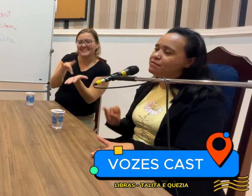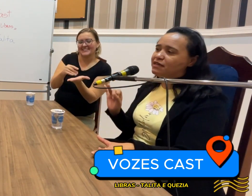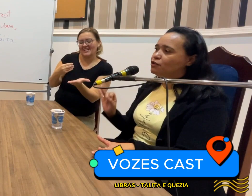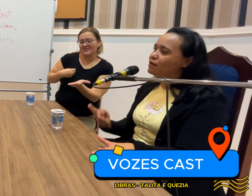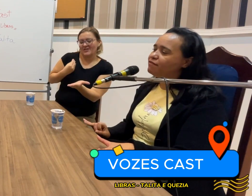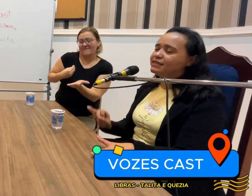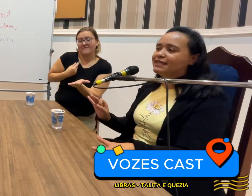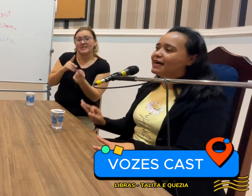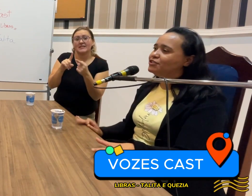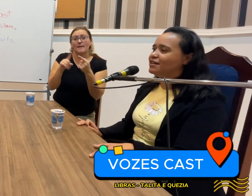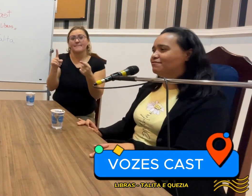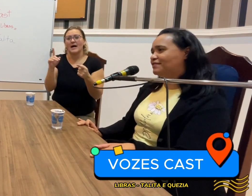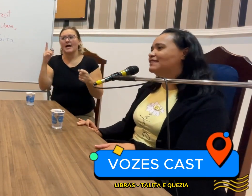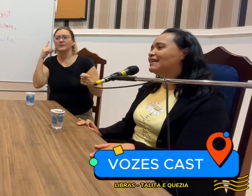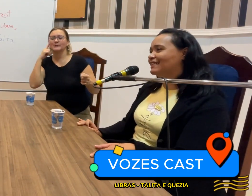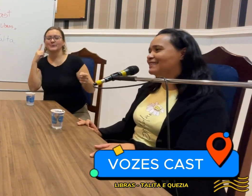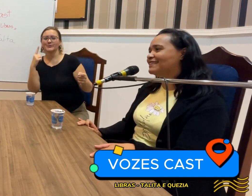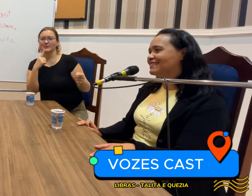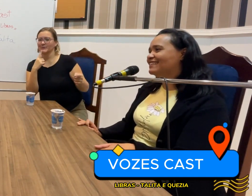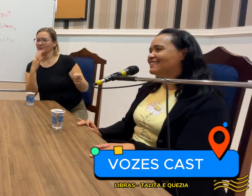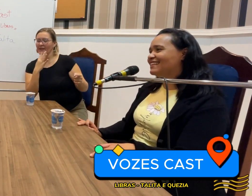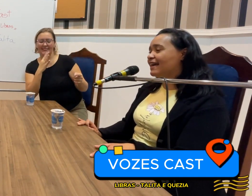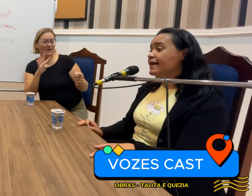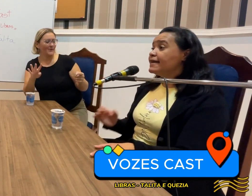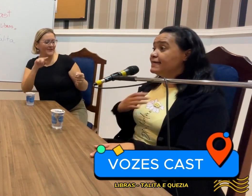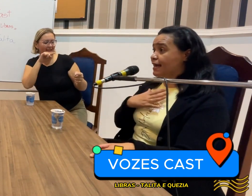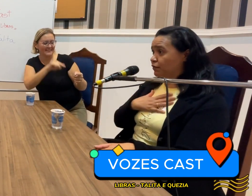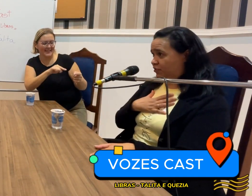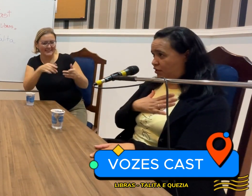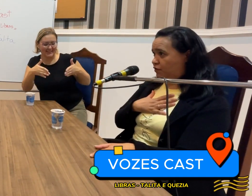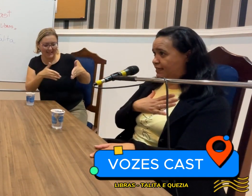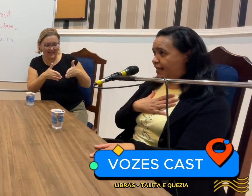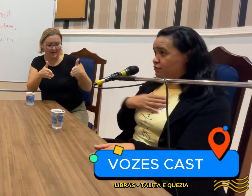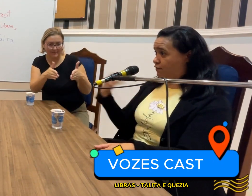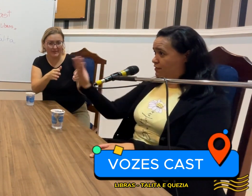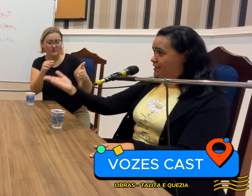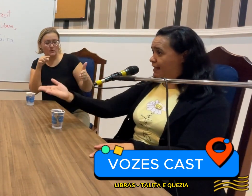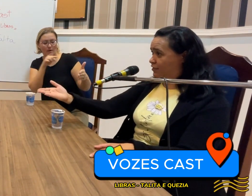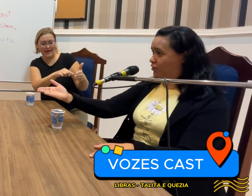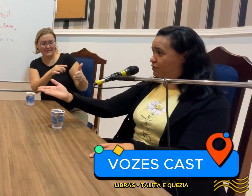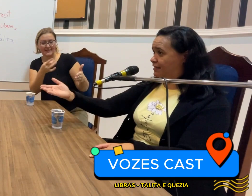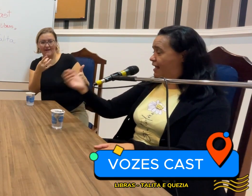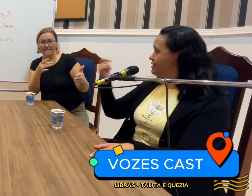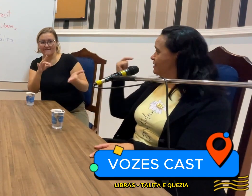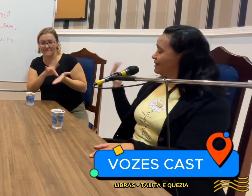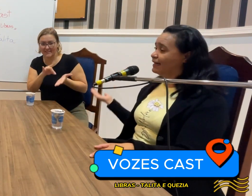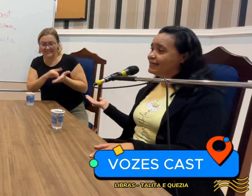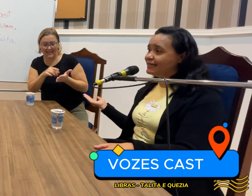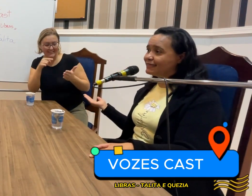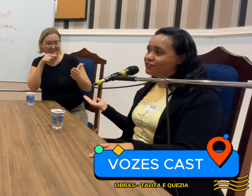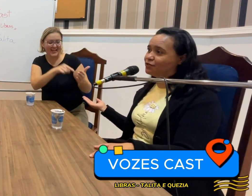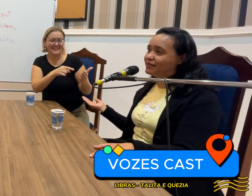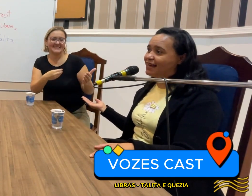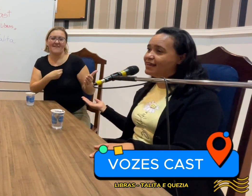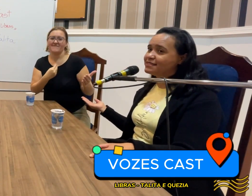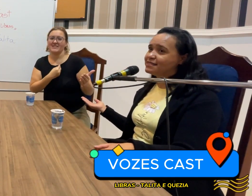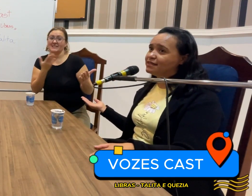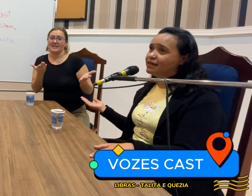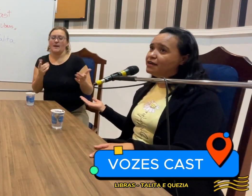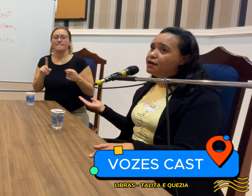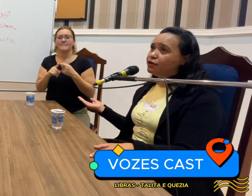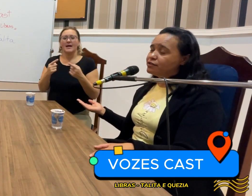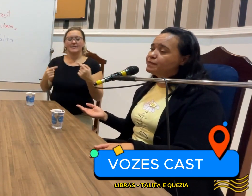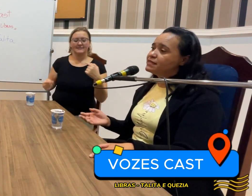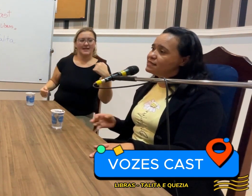o caminho, a verdade e a vida ainda, né? E eu que já conheço, você que já conhece, a Thalita que já